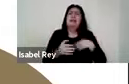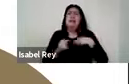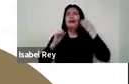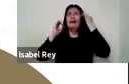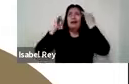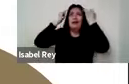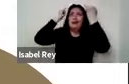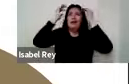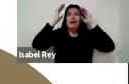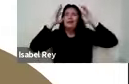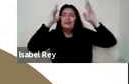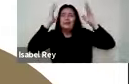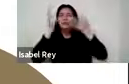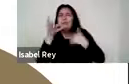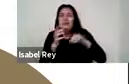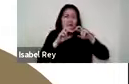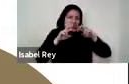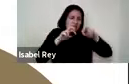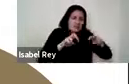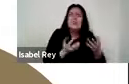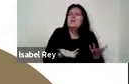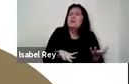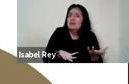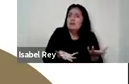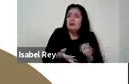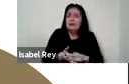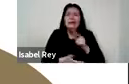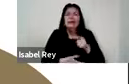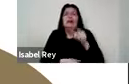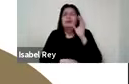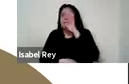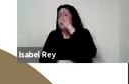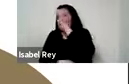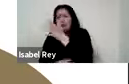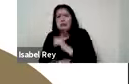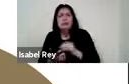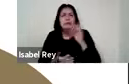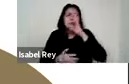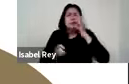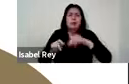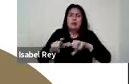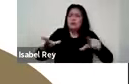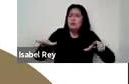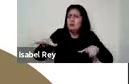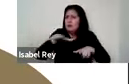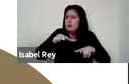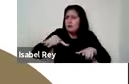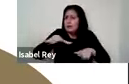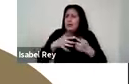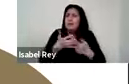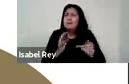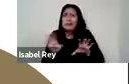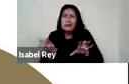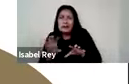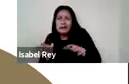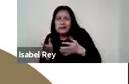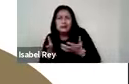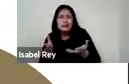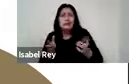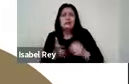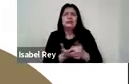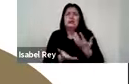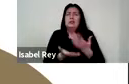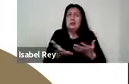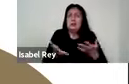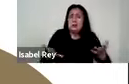creatividad, para la indagación? Justamente era buscar un espacio para desarrollar estratégicamente